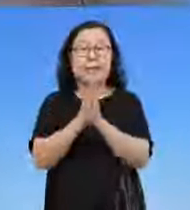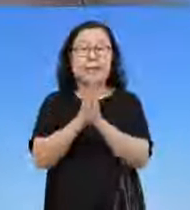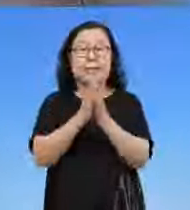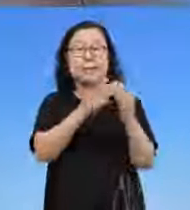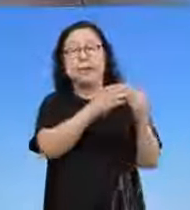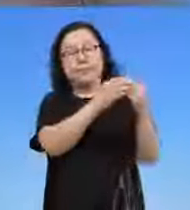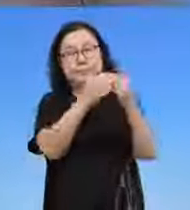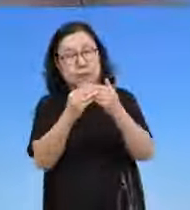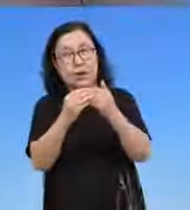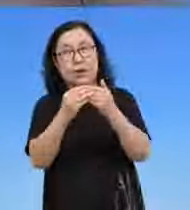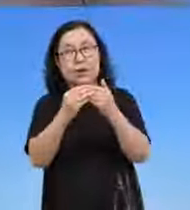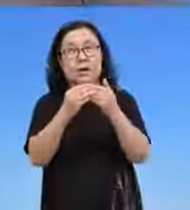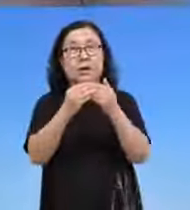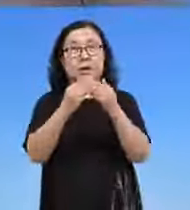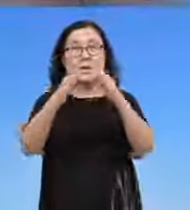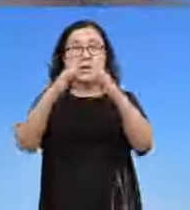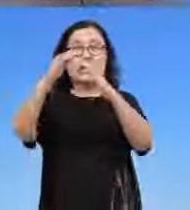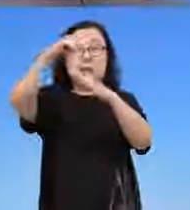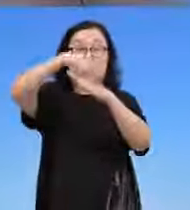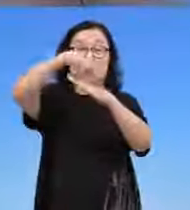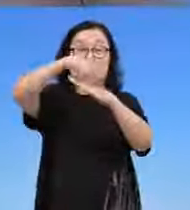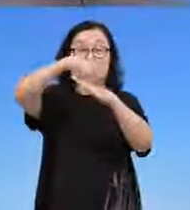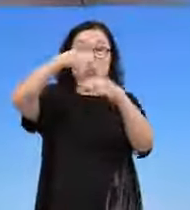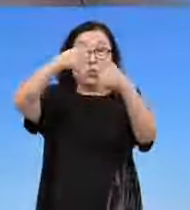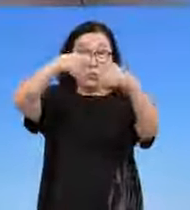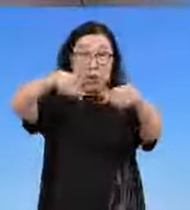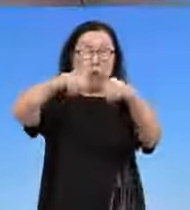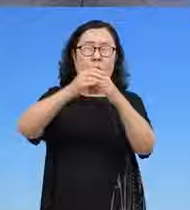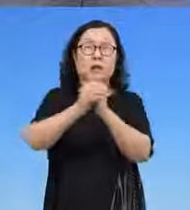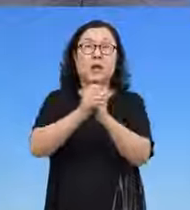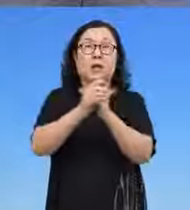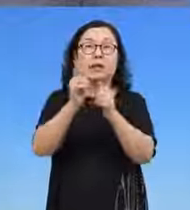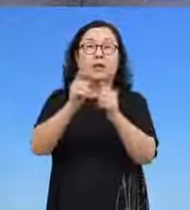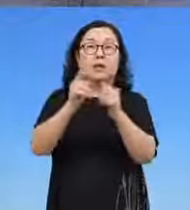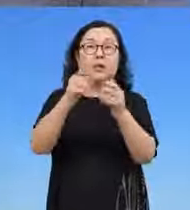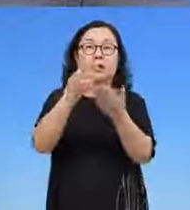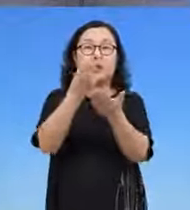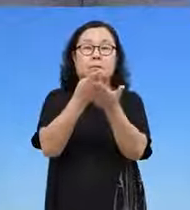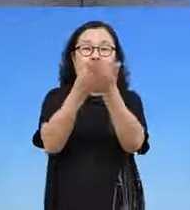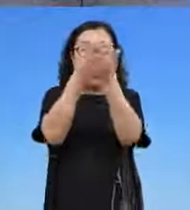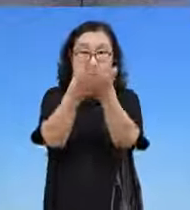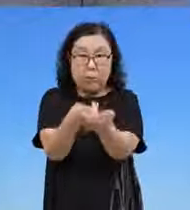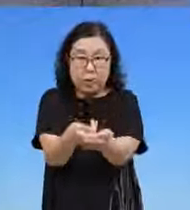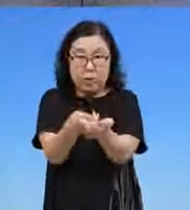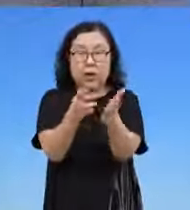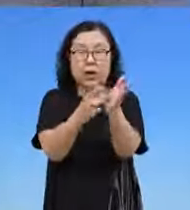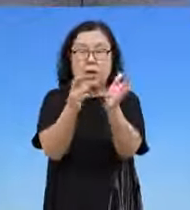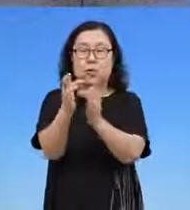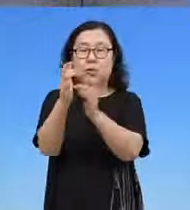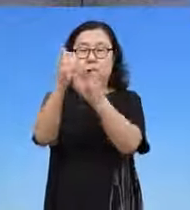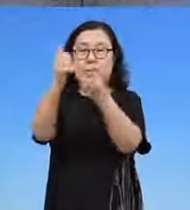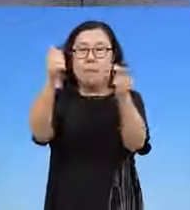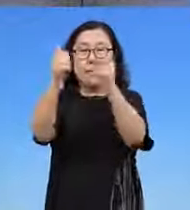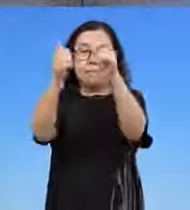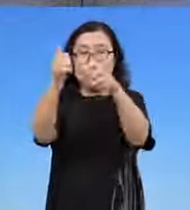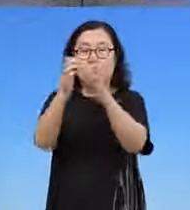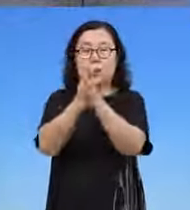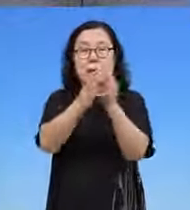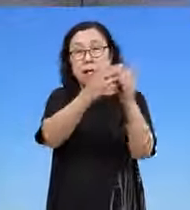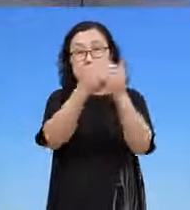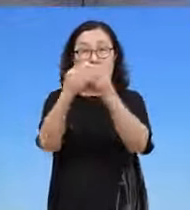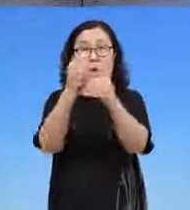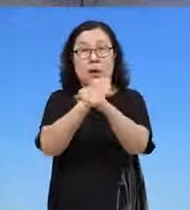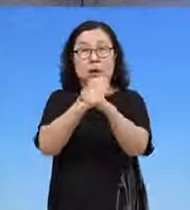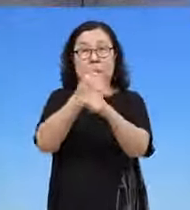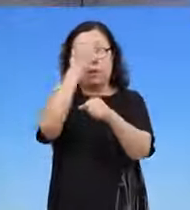도저히 그 집을 이제 뚫고 갈 수가 없으니까 지붕을 뚫고 들것으로 그렇게 예수님 앞으로 인도했다. 그리고